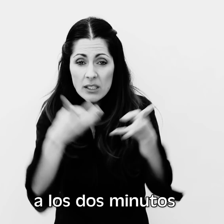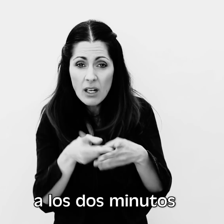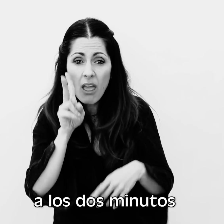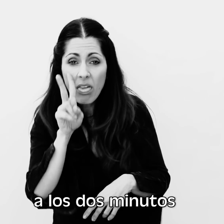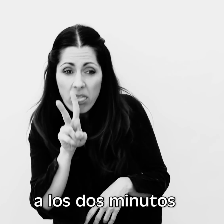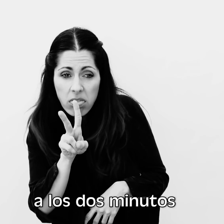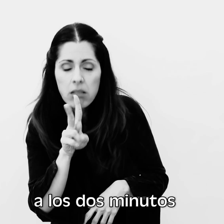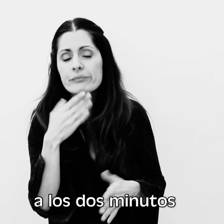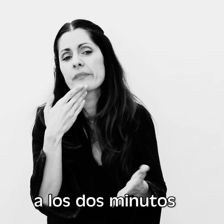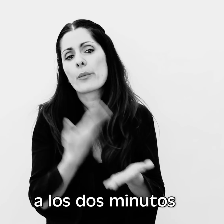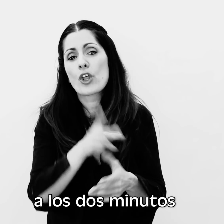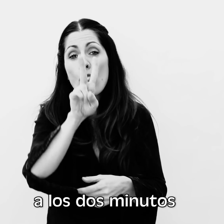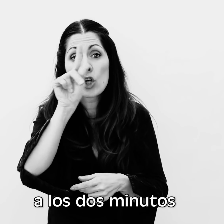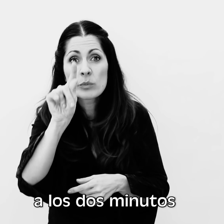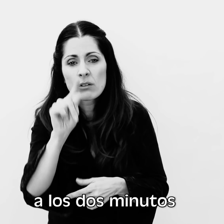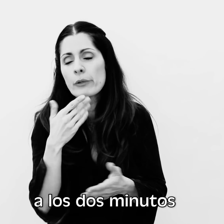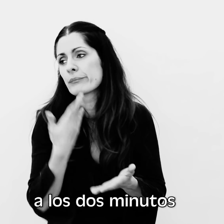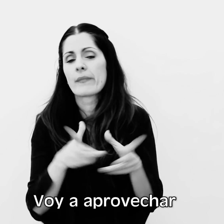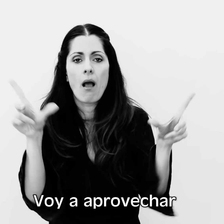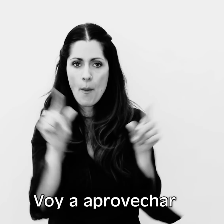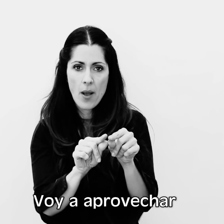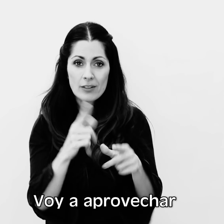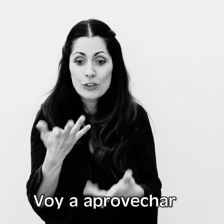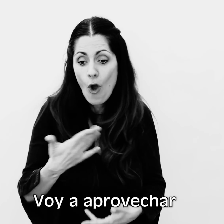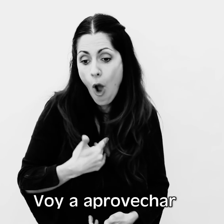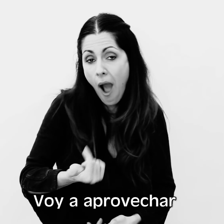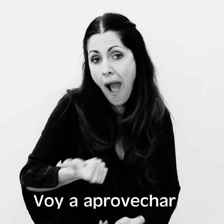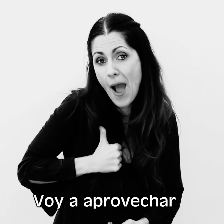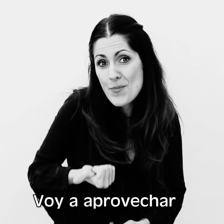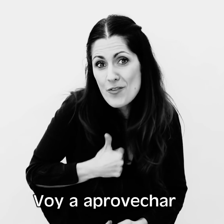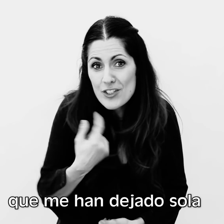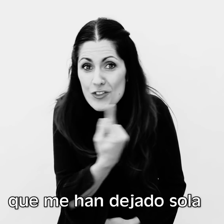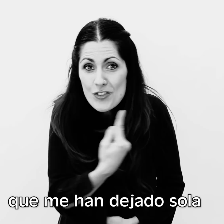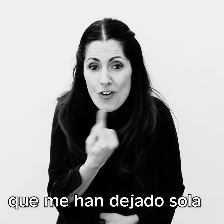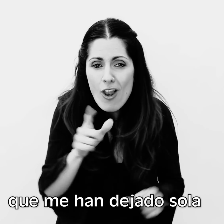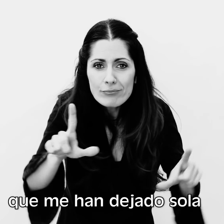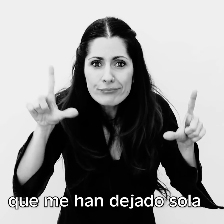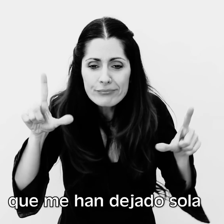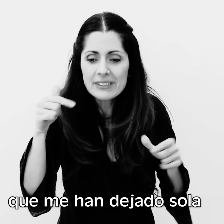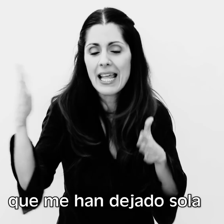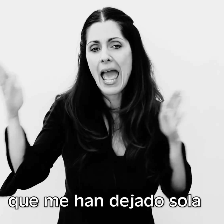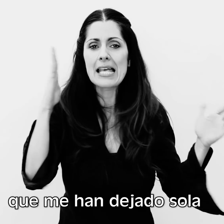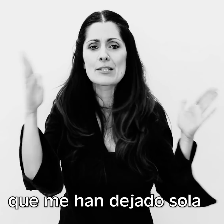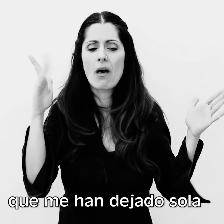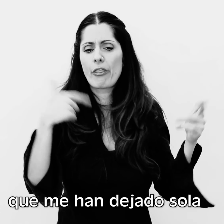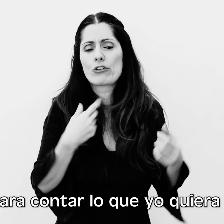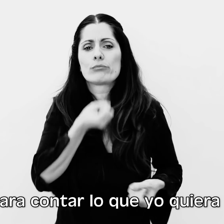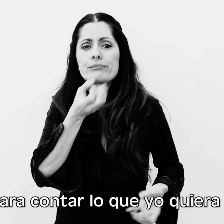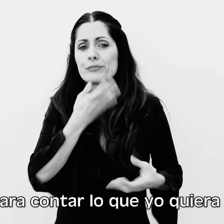Al parecer yo no Soy el hombre de tu vida Y